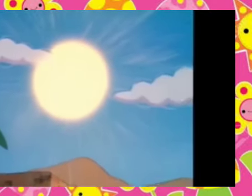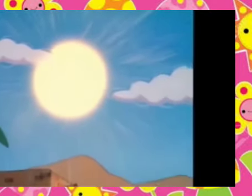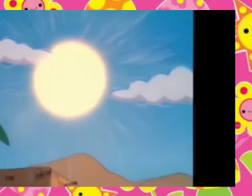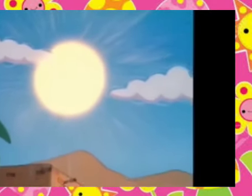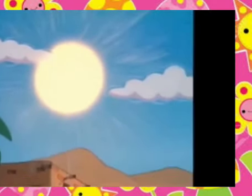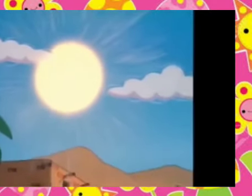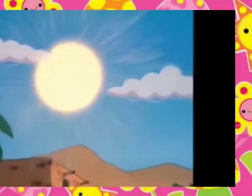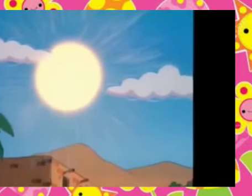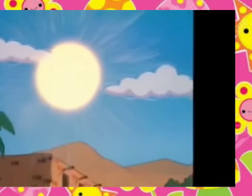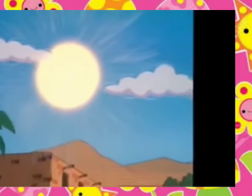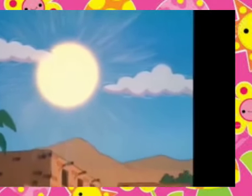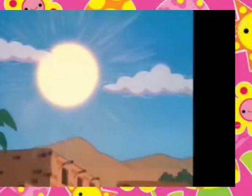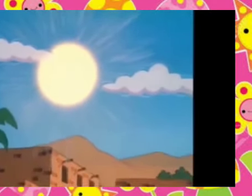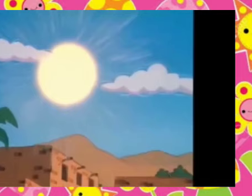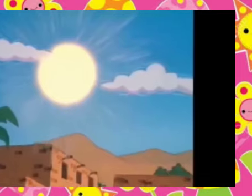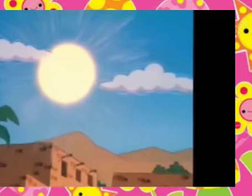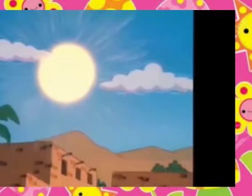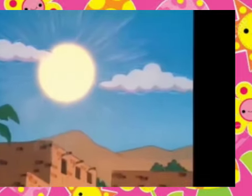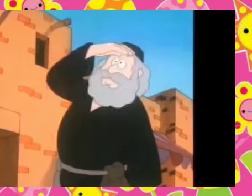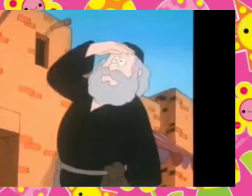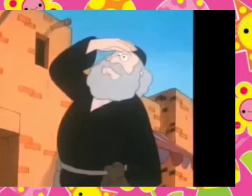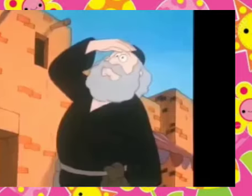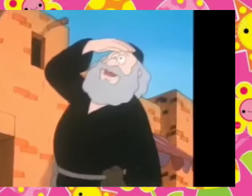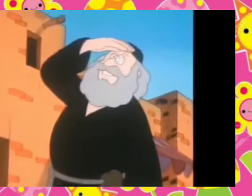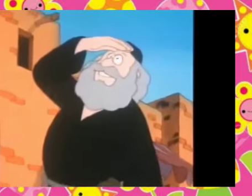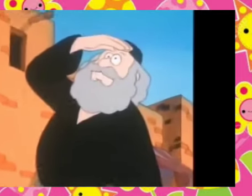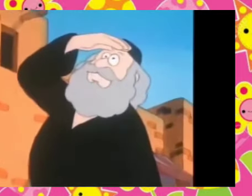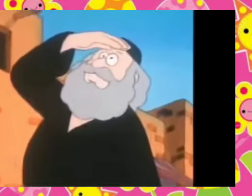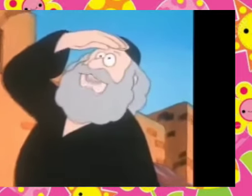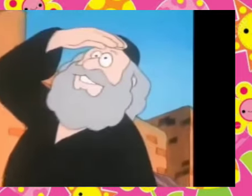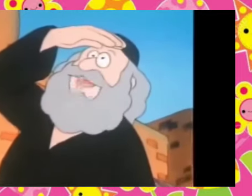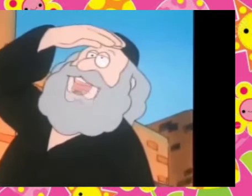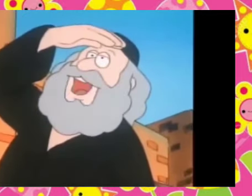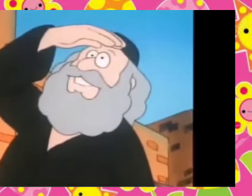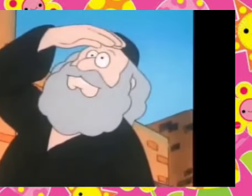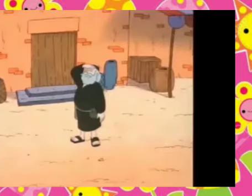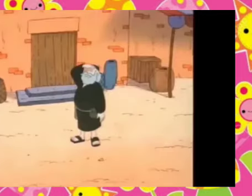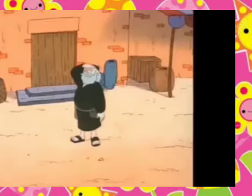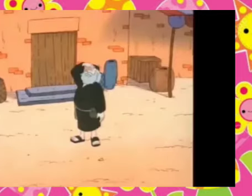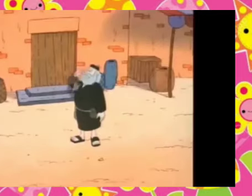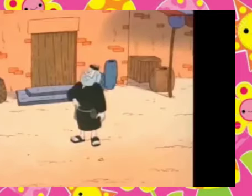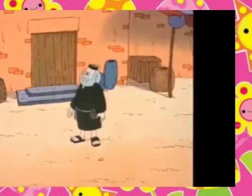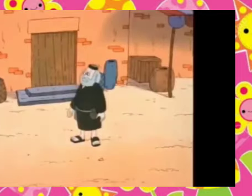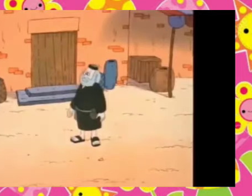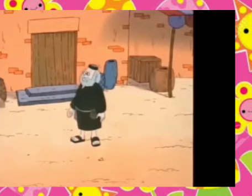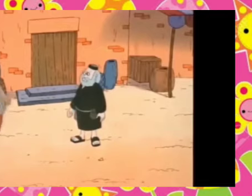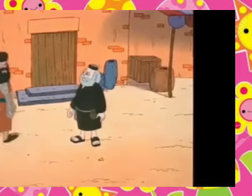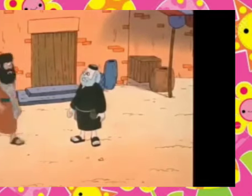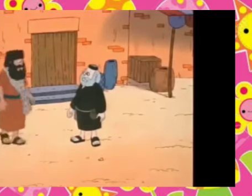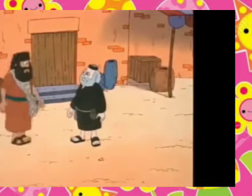¡Oh! ¡Qué extraordinario milagro de Dios era aquel! ¡Por favor, continúen! Los